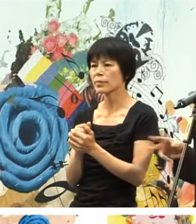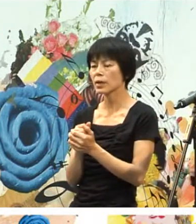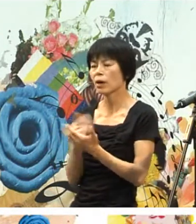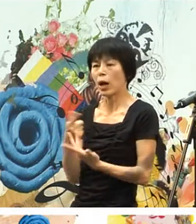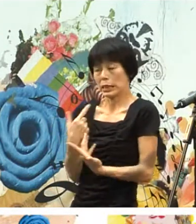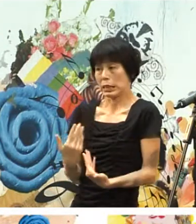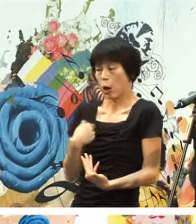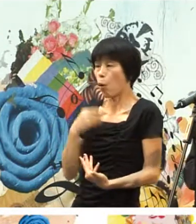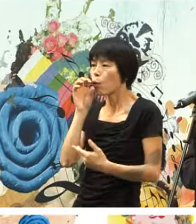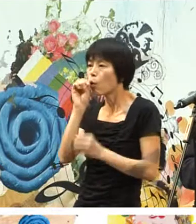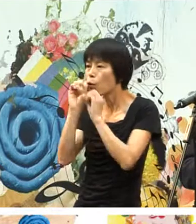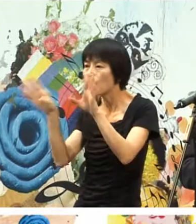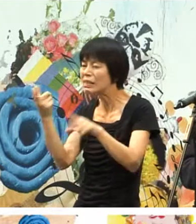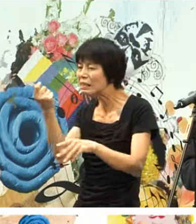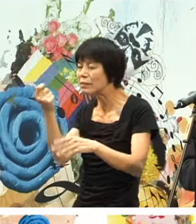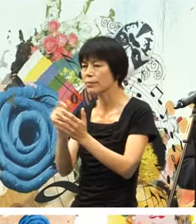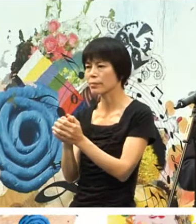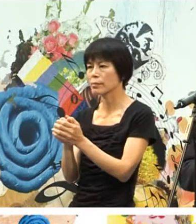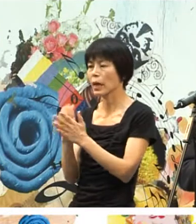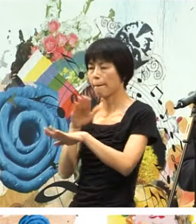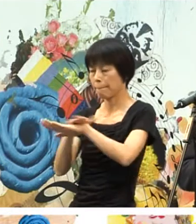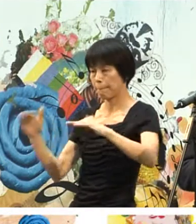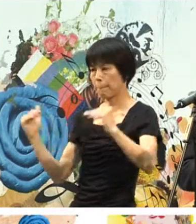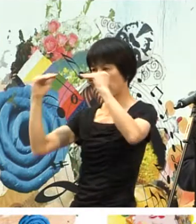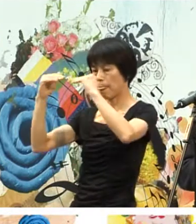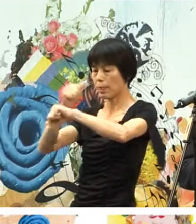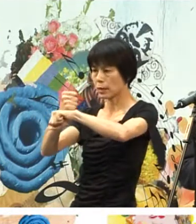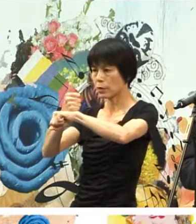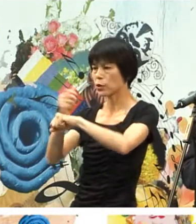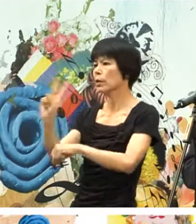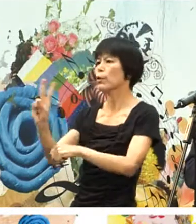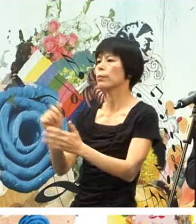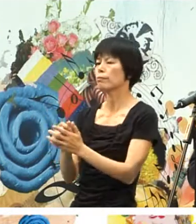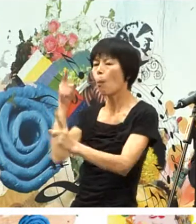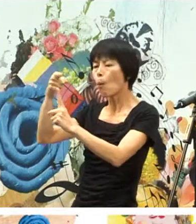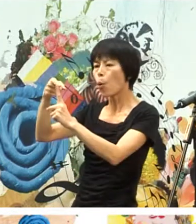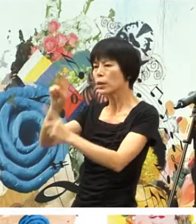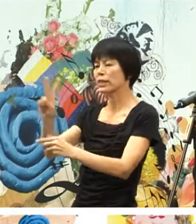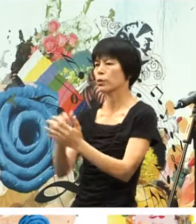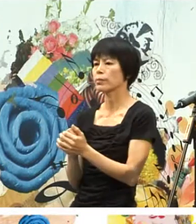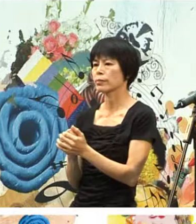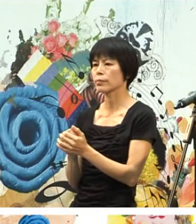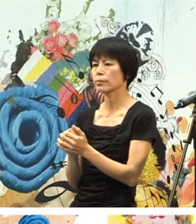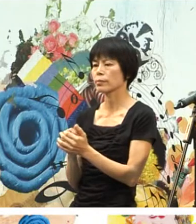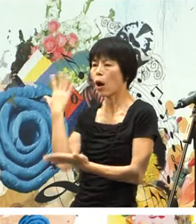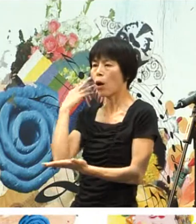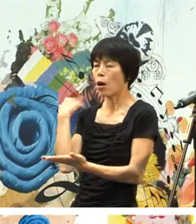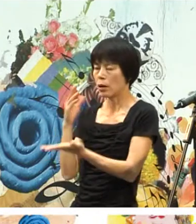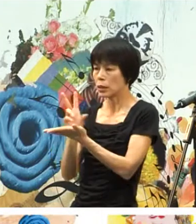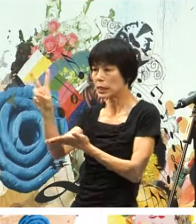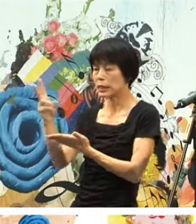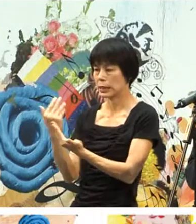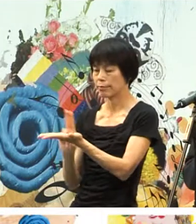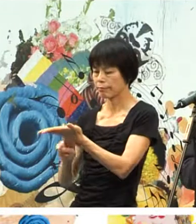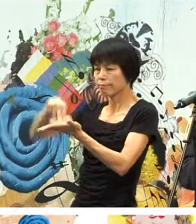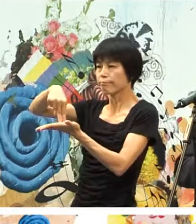係宣傳或者廣告都唔定。其實平機會亦都係喺呢方面做緊工作。我哋兩年前開始成立咗一個